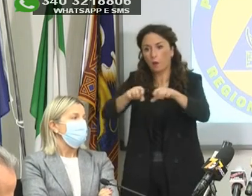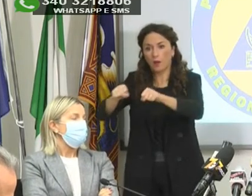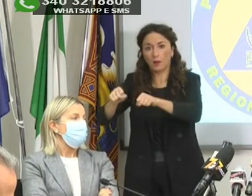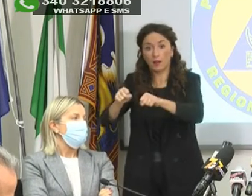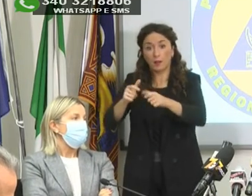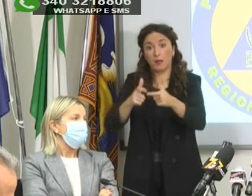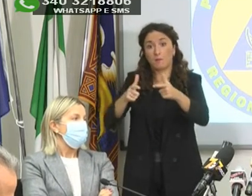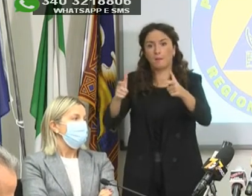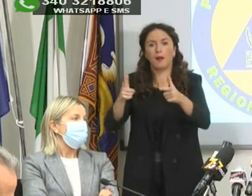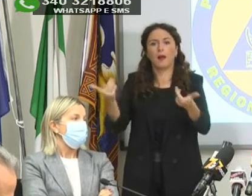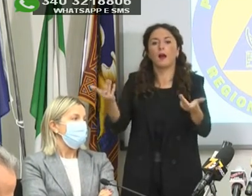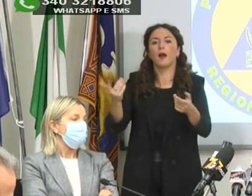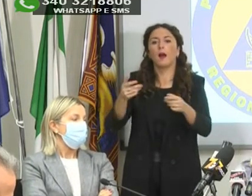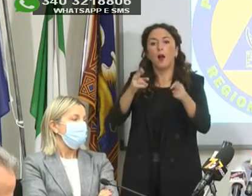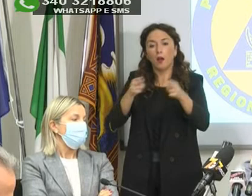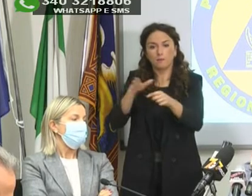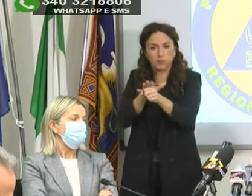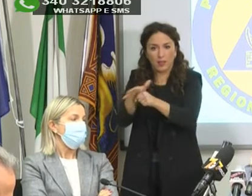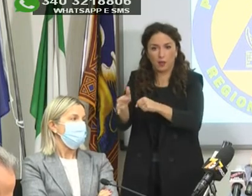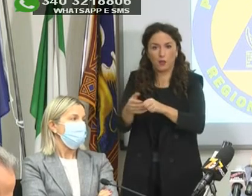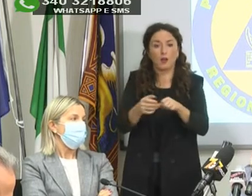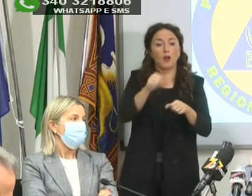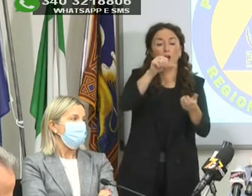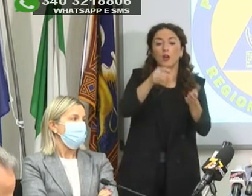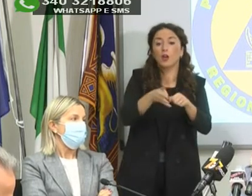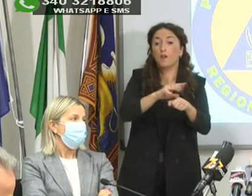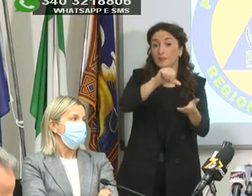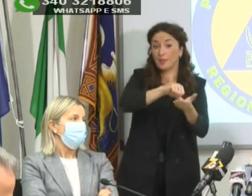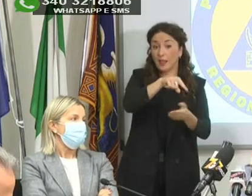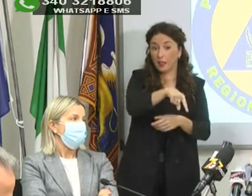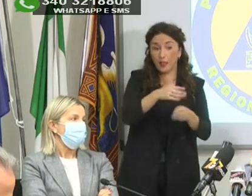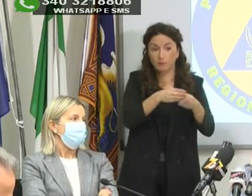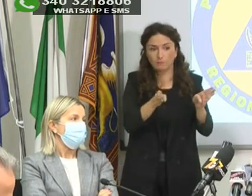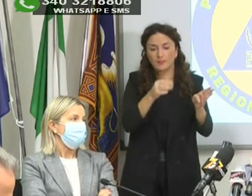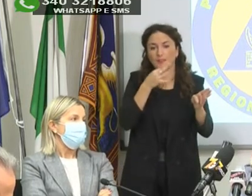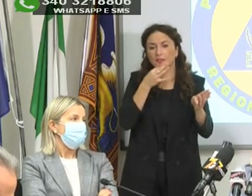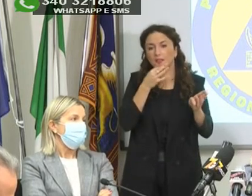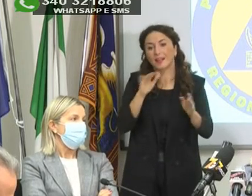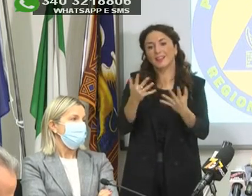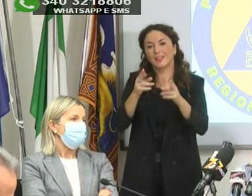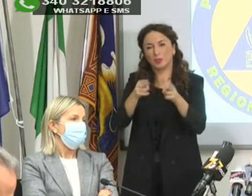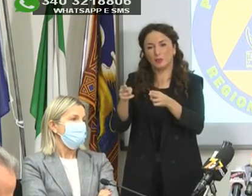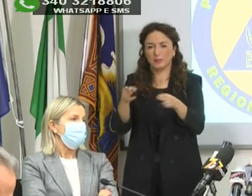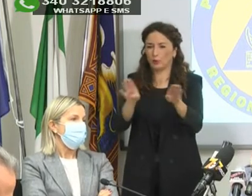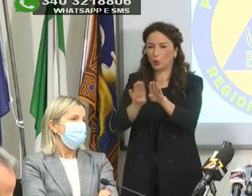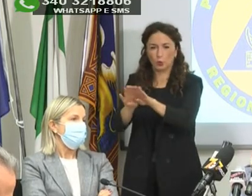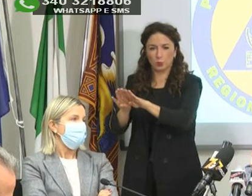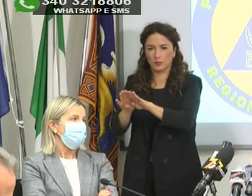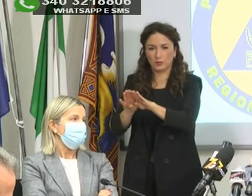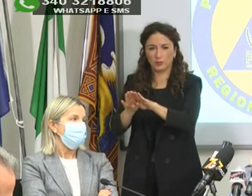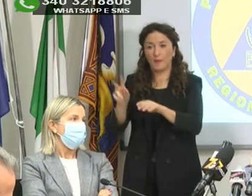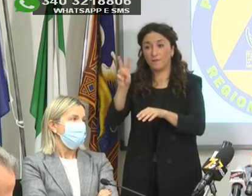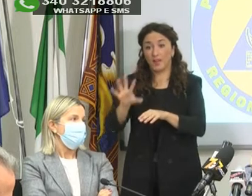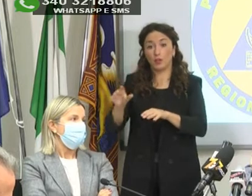mi occupano gli ospedali. Aprire i Covid center vuol dire chiudere 10 ospedali su 68